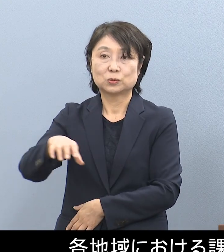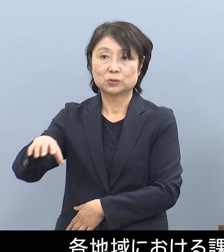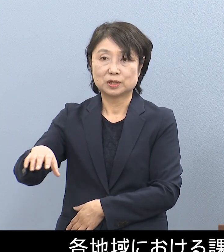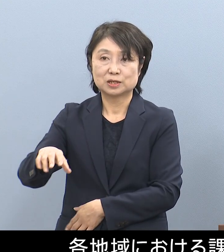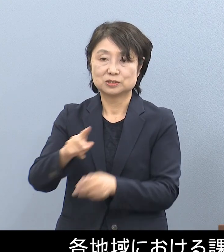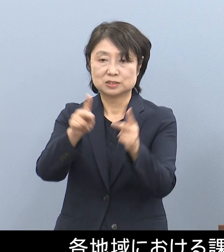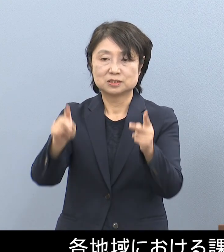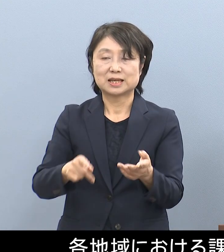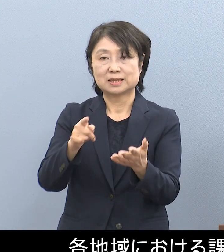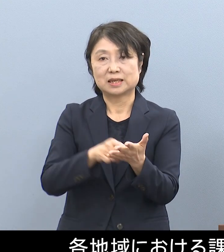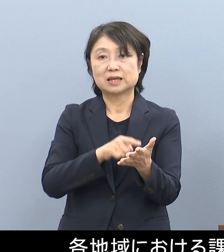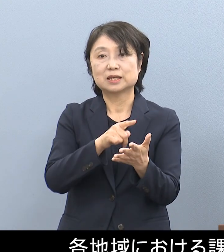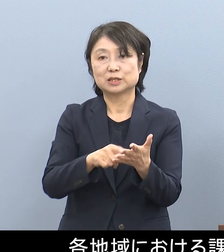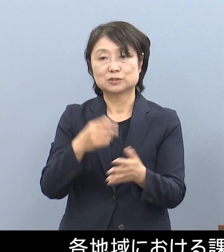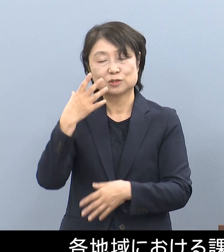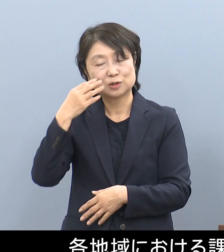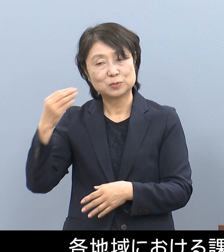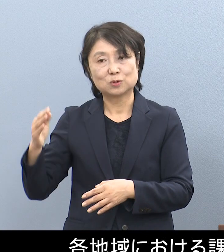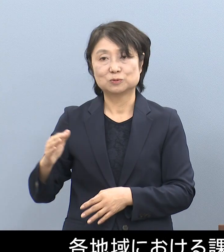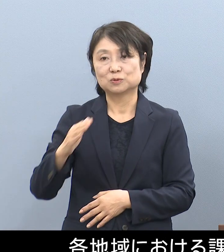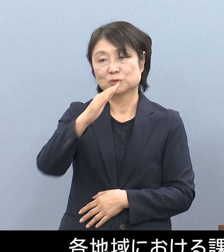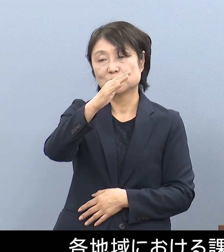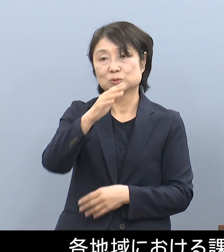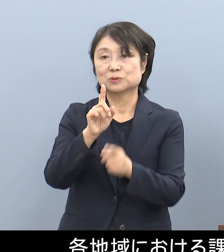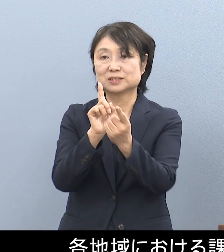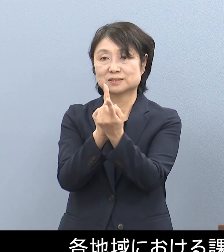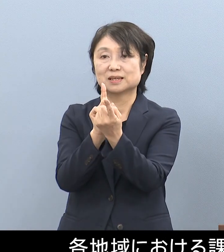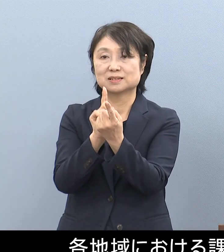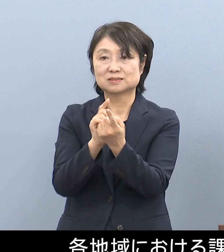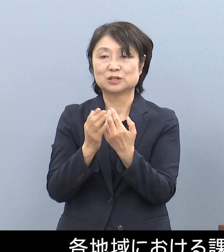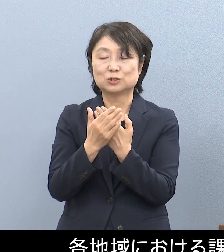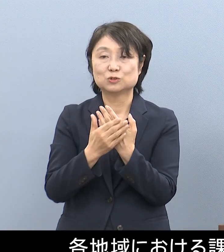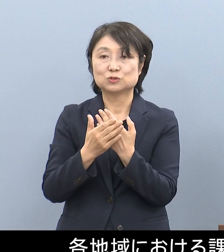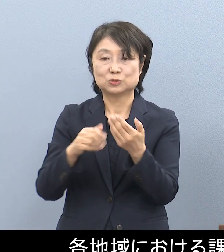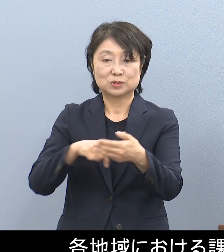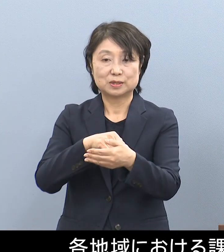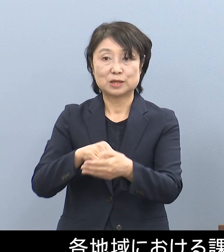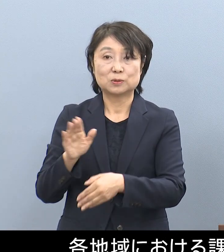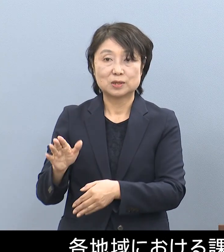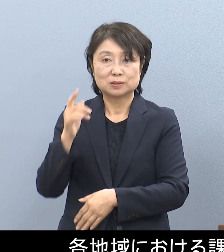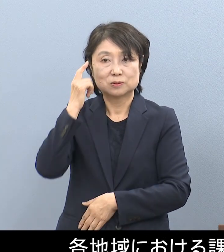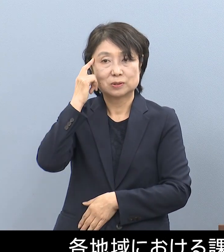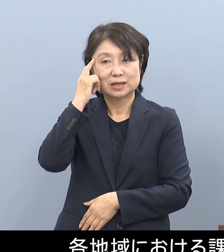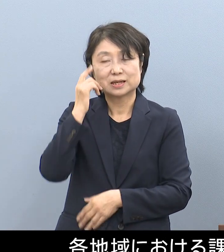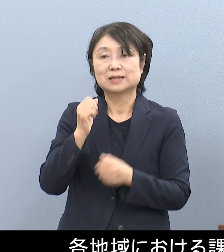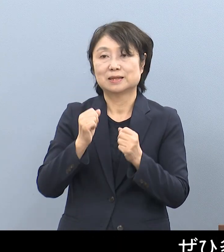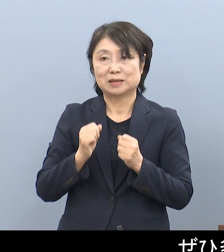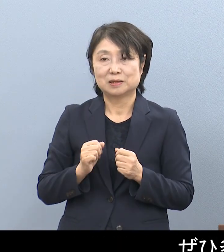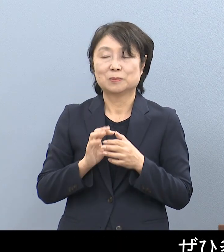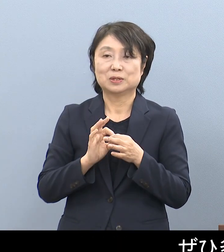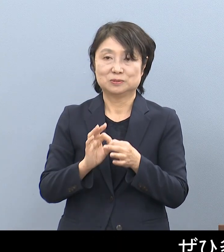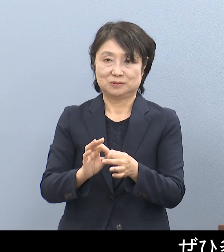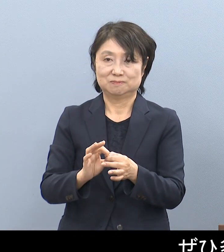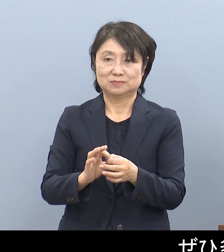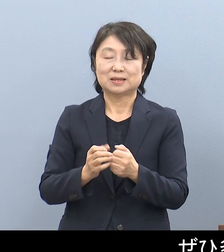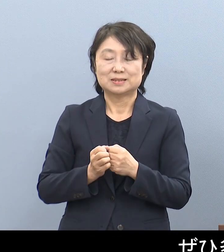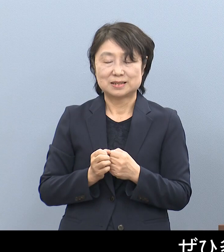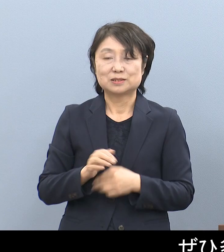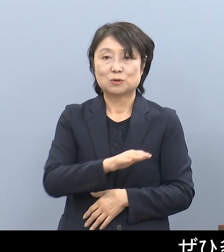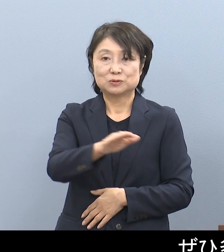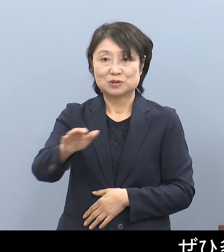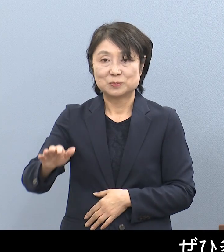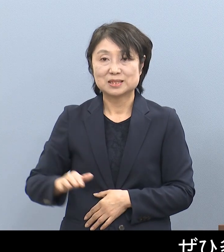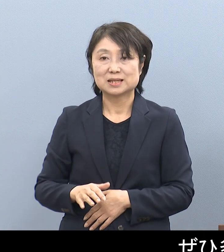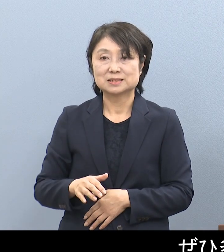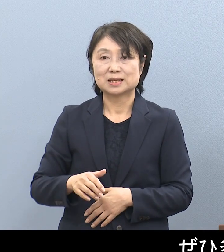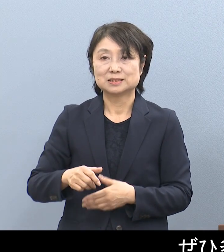課題解決や魅力の向上に向けた重要な要素であると考えておりますことから、ぜひ多くの方々に